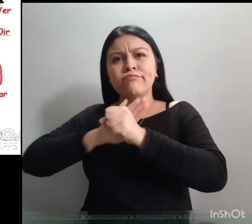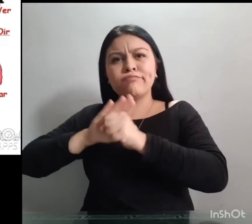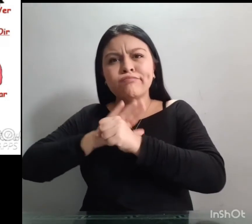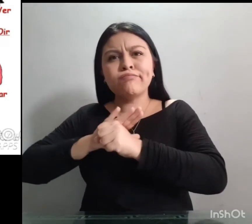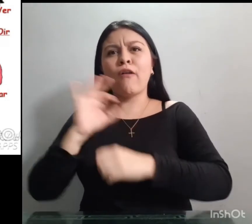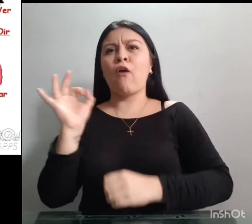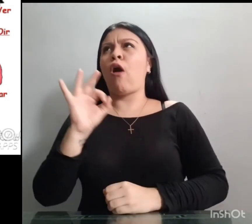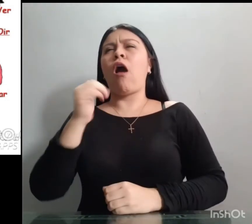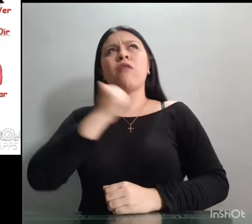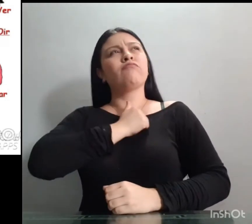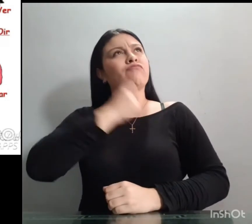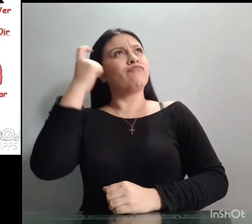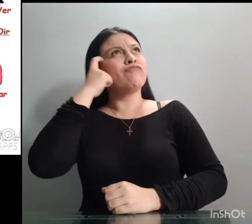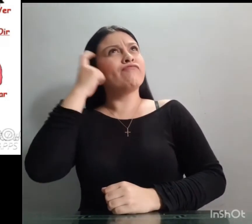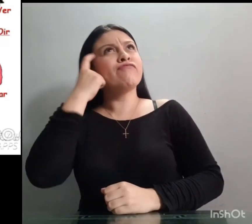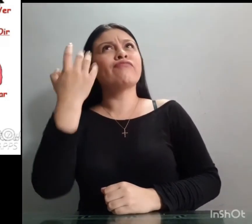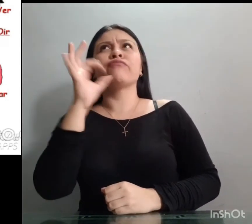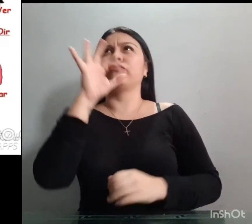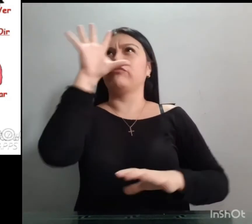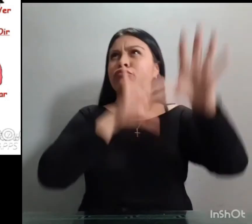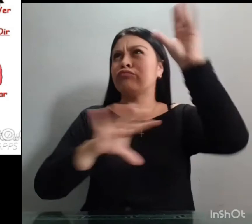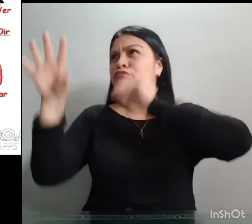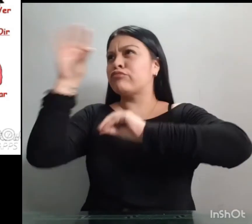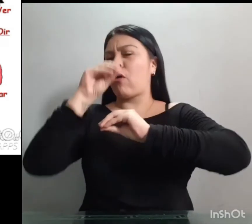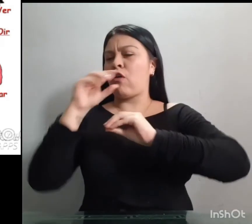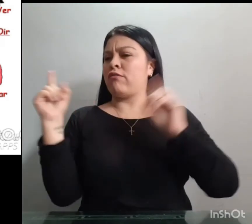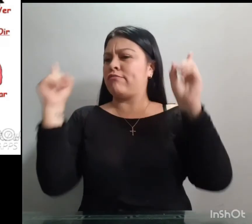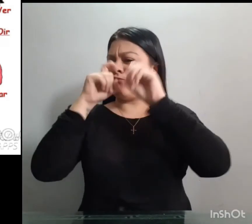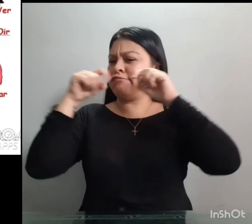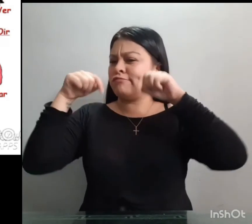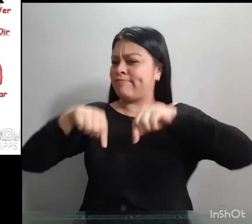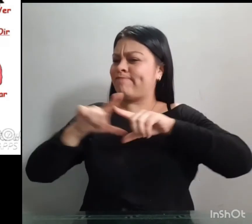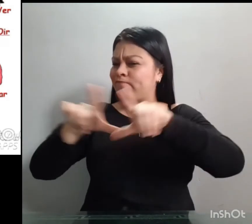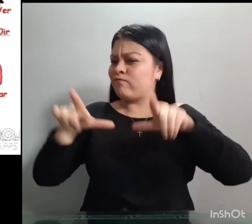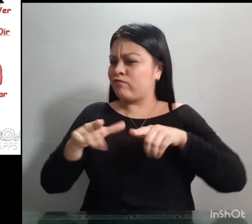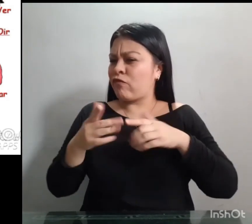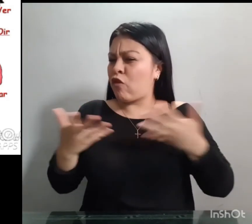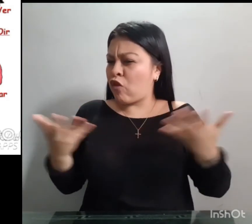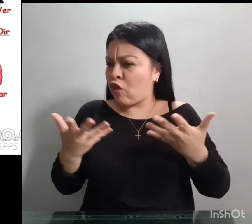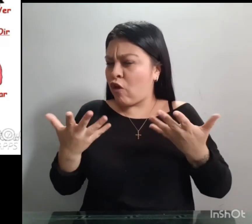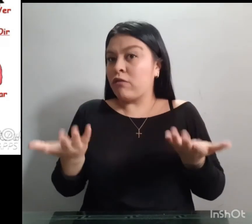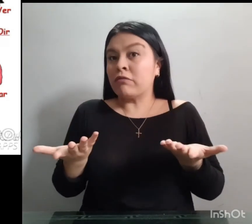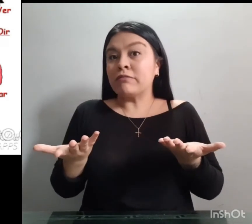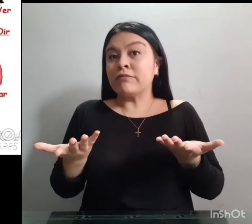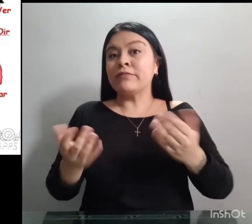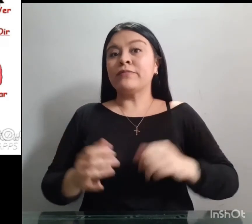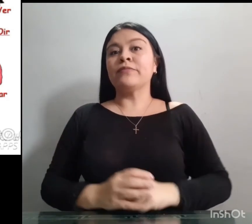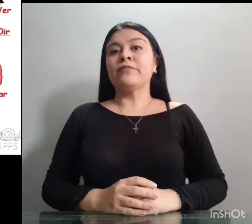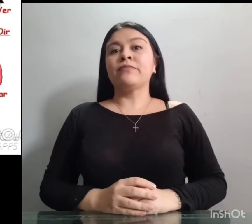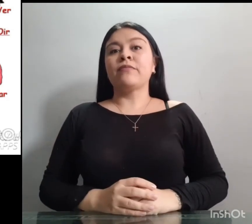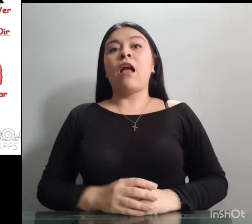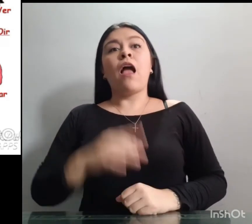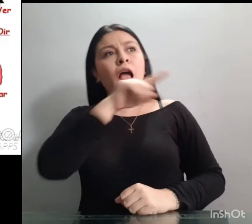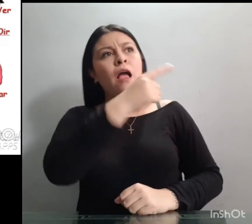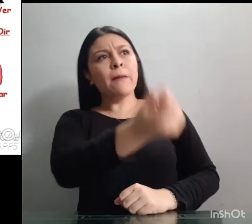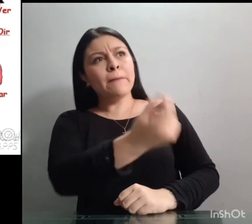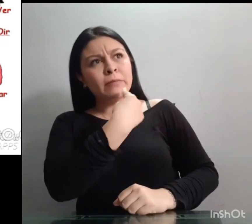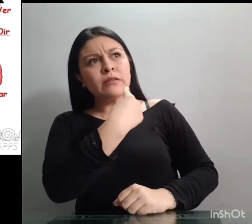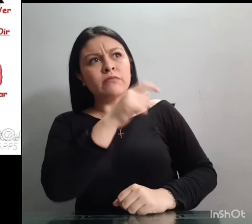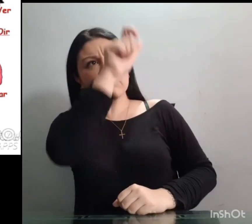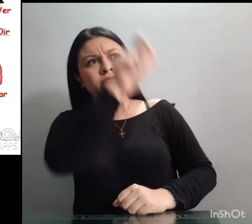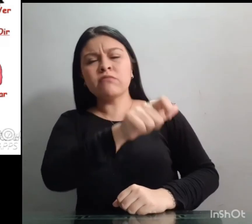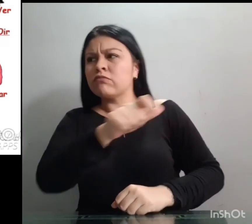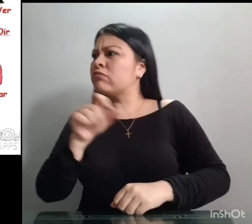de pensar, de aprender, de preguntarte dónde estás, o que alguien te diga dónde